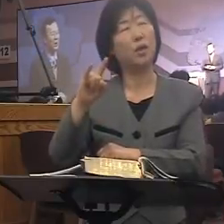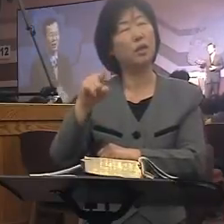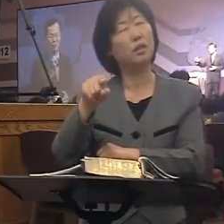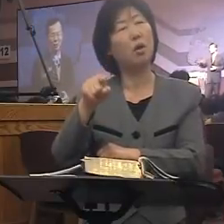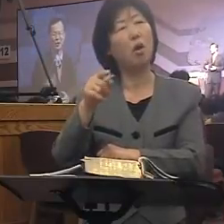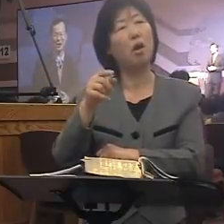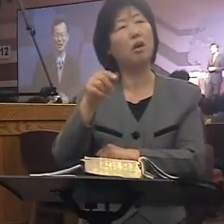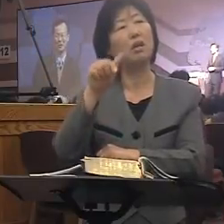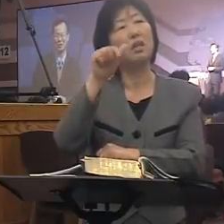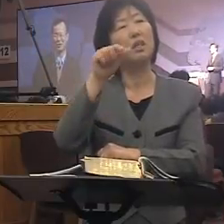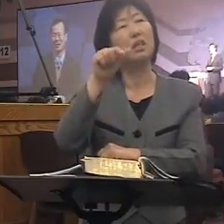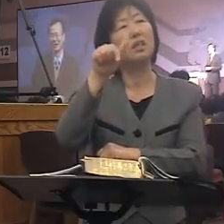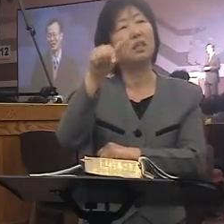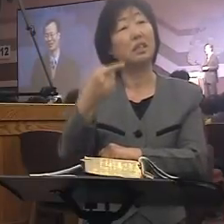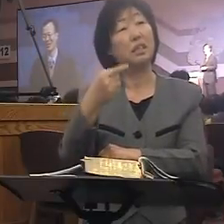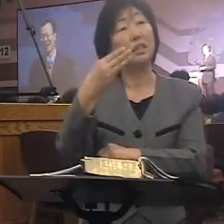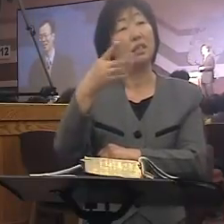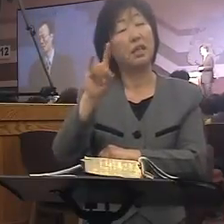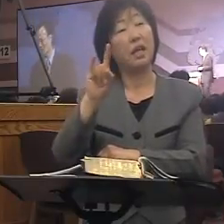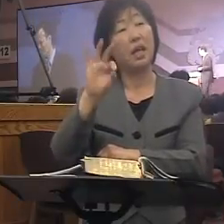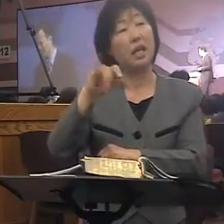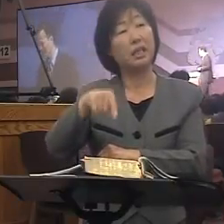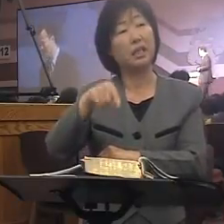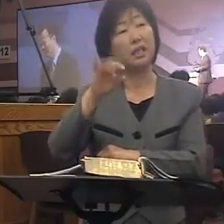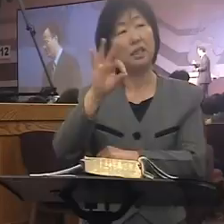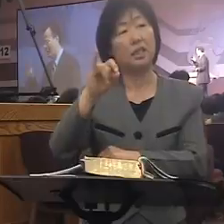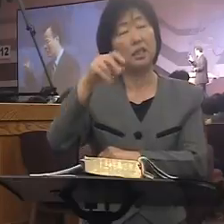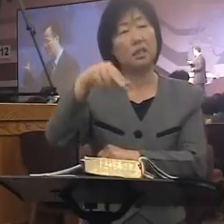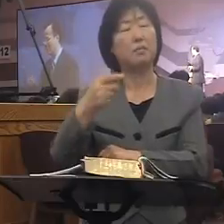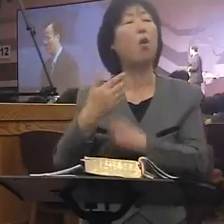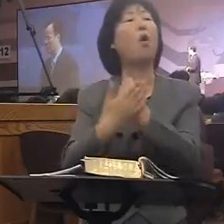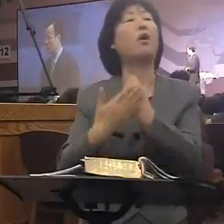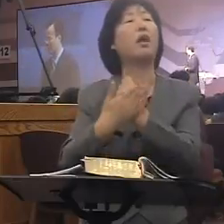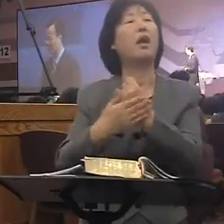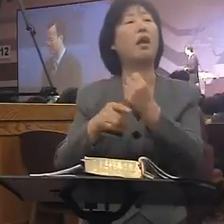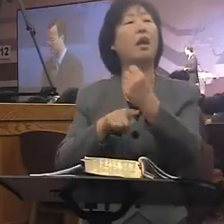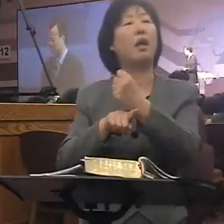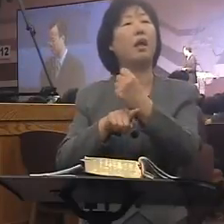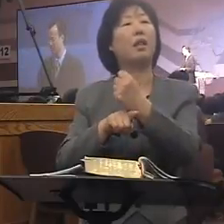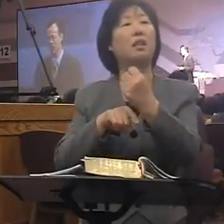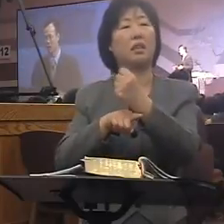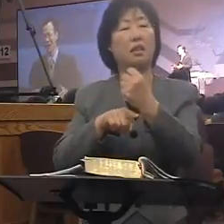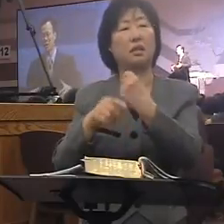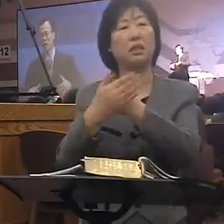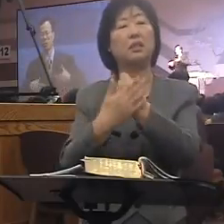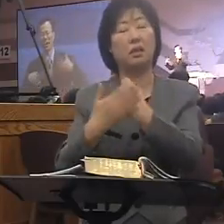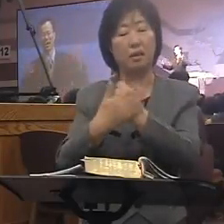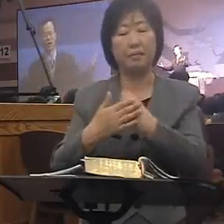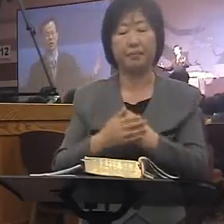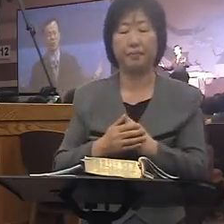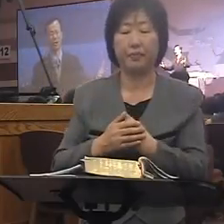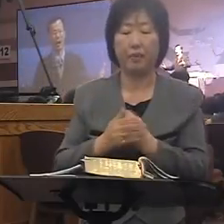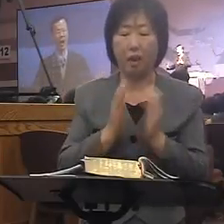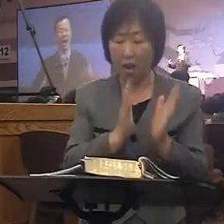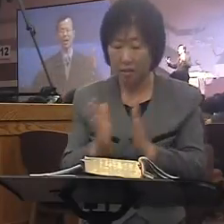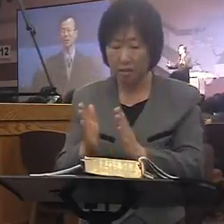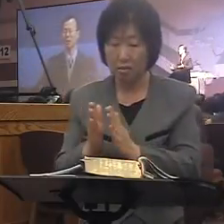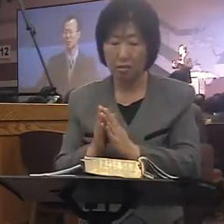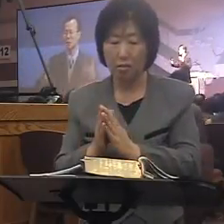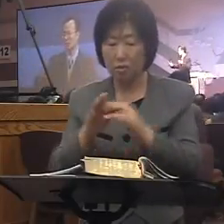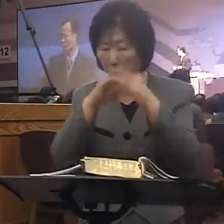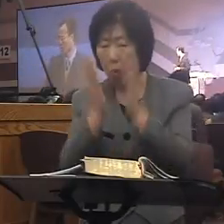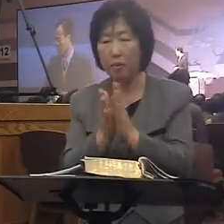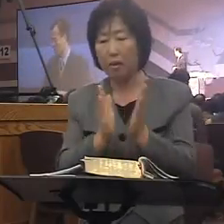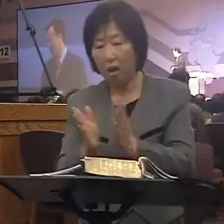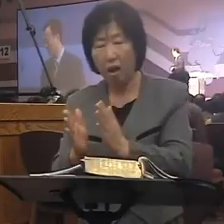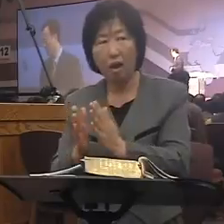거예요. 모세의 경우 기억하시죠? 그가 40이 되었을 때 그는 갖출 걸 다 갖췄습니다.